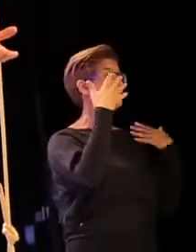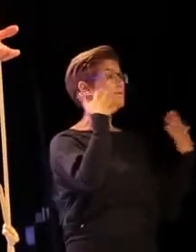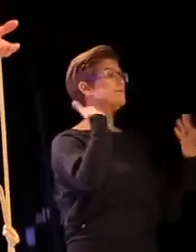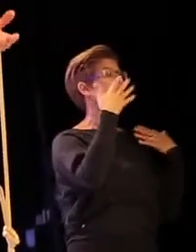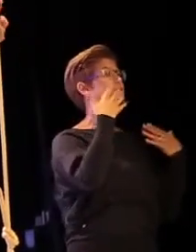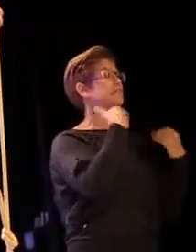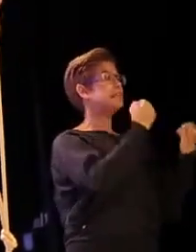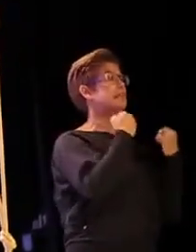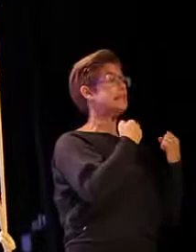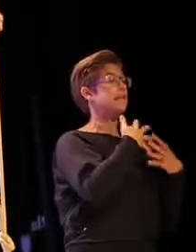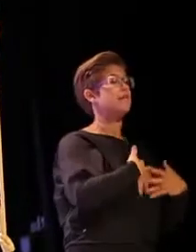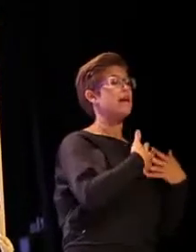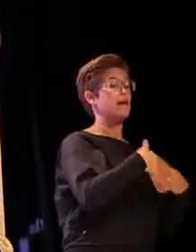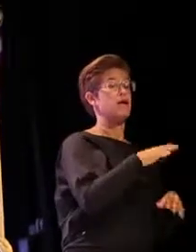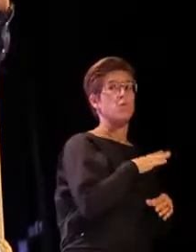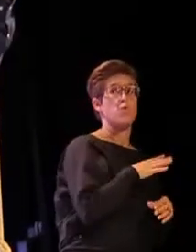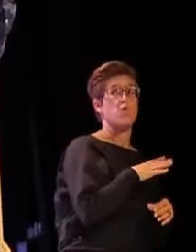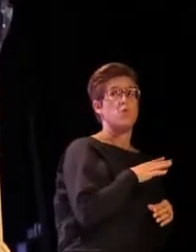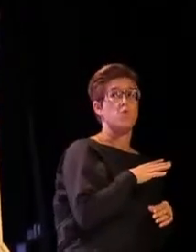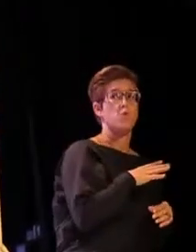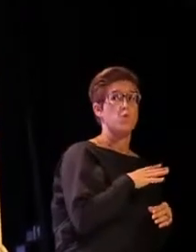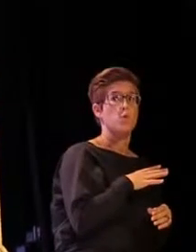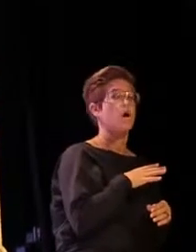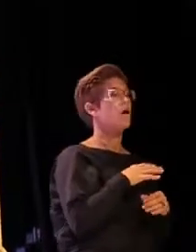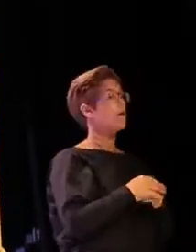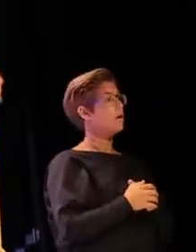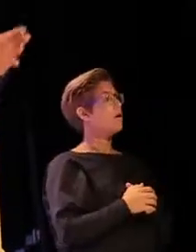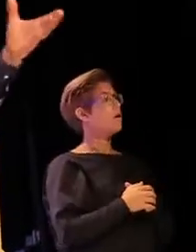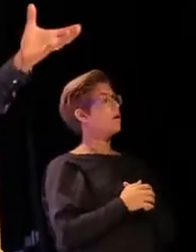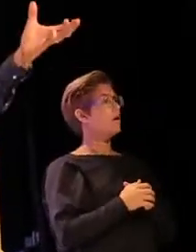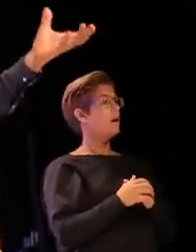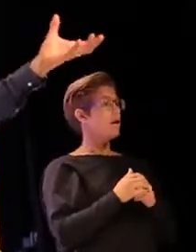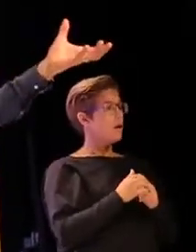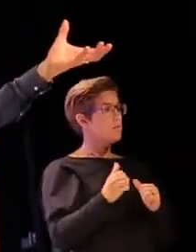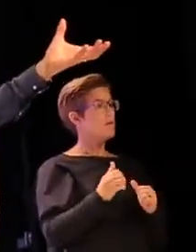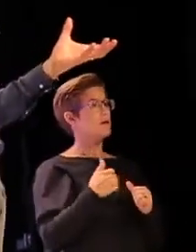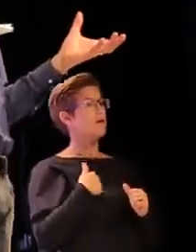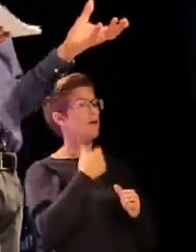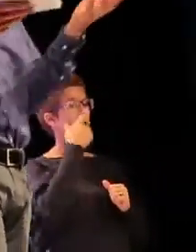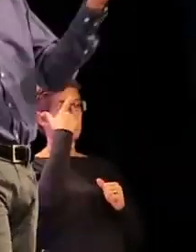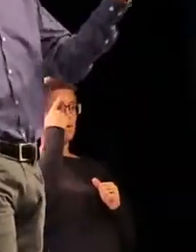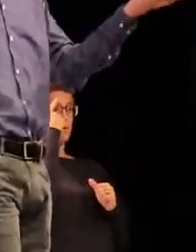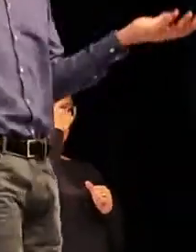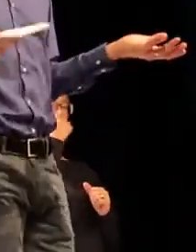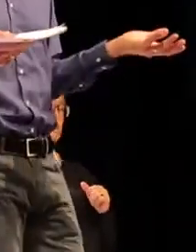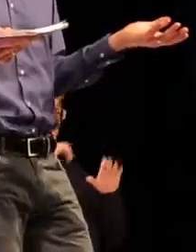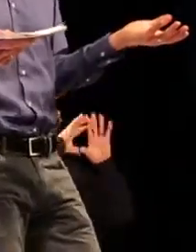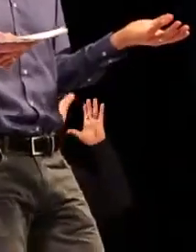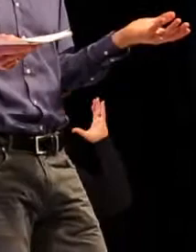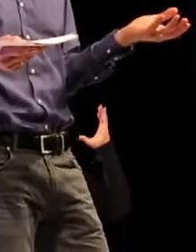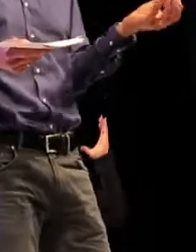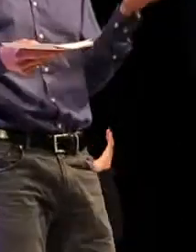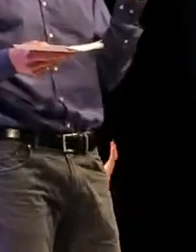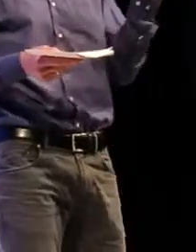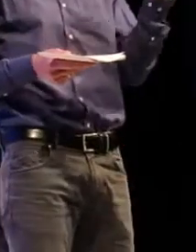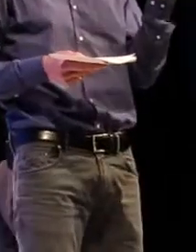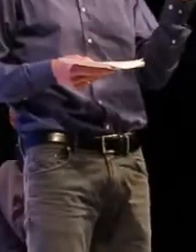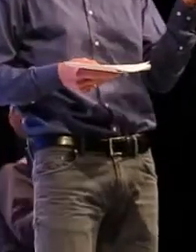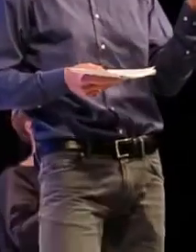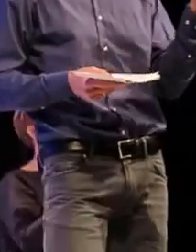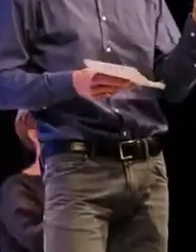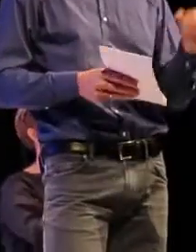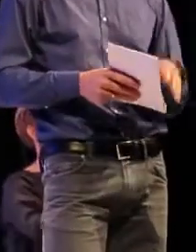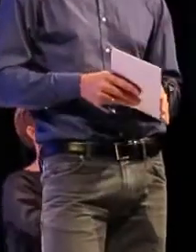miljarder människor där vi inte har 1,5 utan 4, 5, 6 miljarder personer med medelinkomst som motsvarar en genomsnittlig europé med